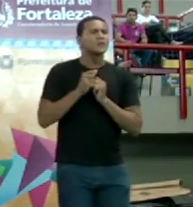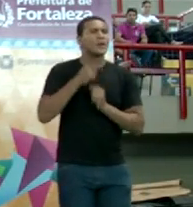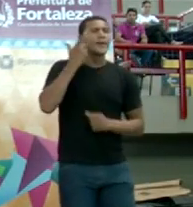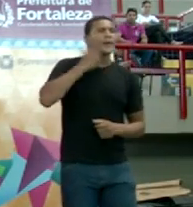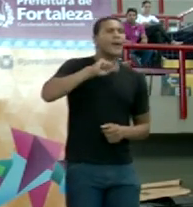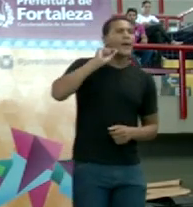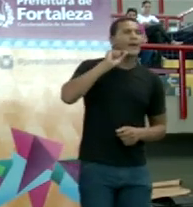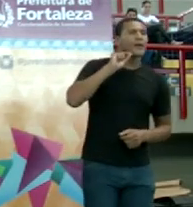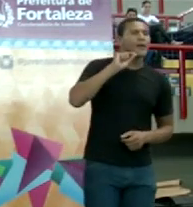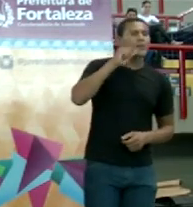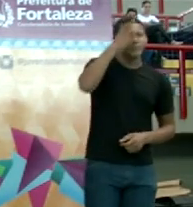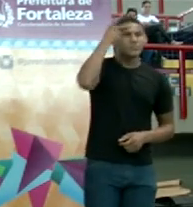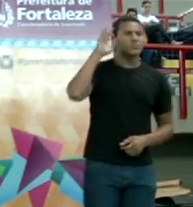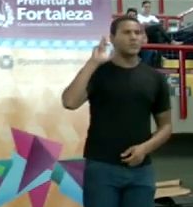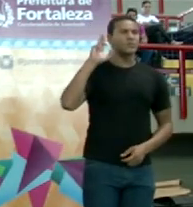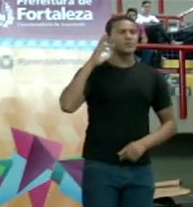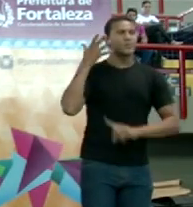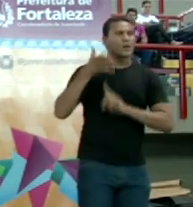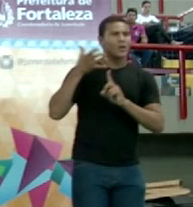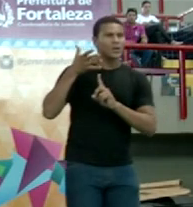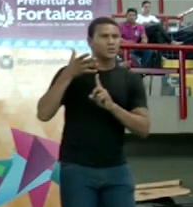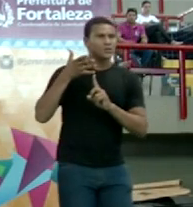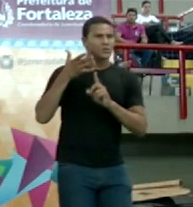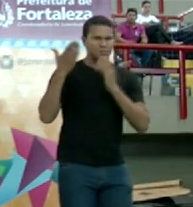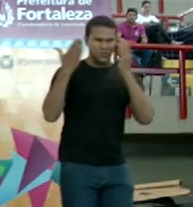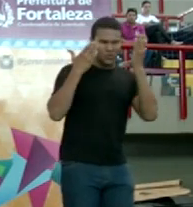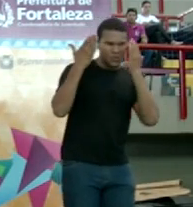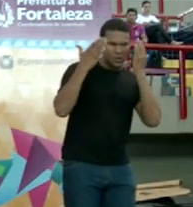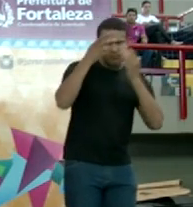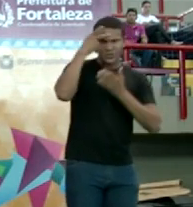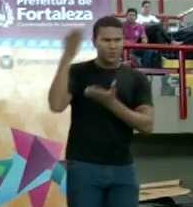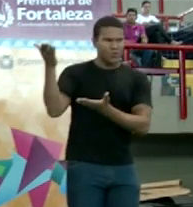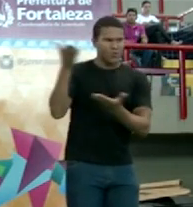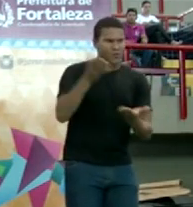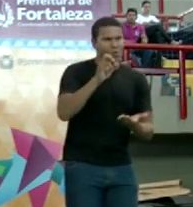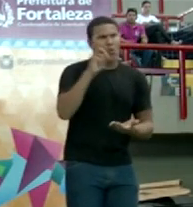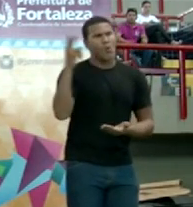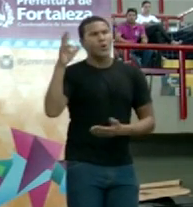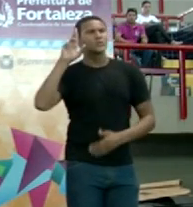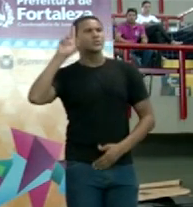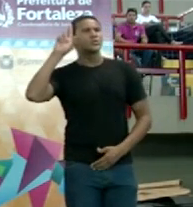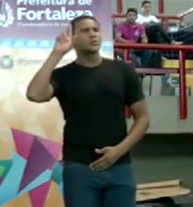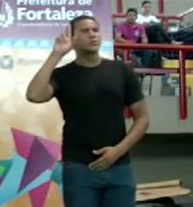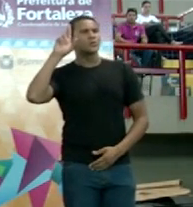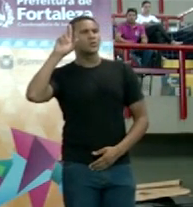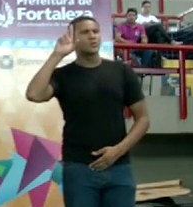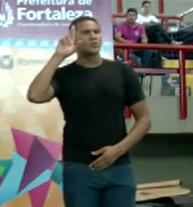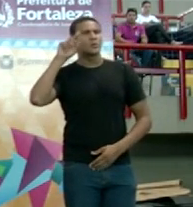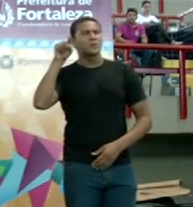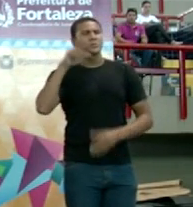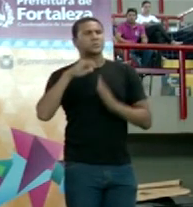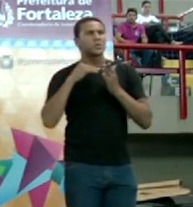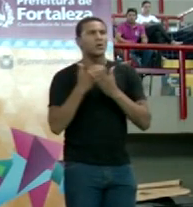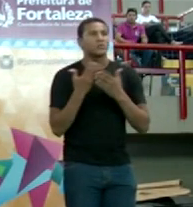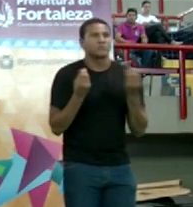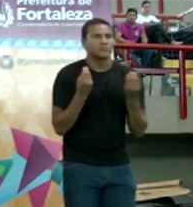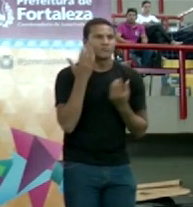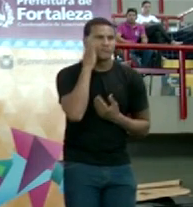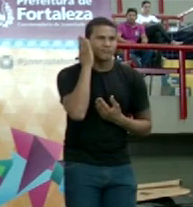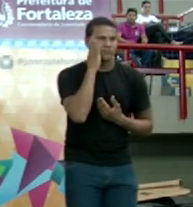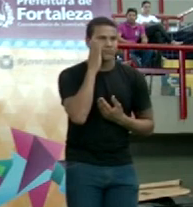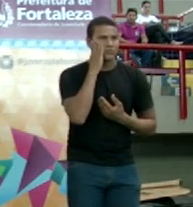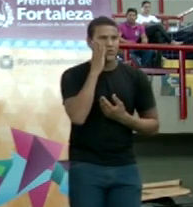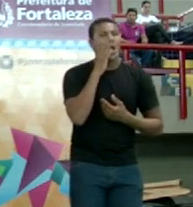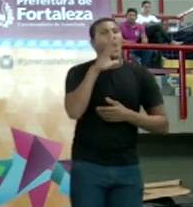psicólogo, um convidado, o diretor da escola? Como será feito? Aí você diz, se é de 1 vez